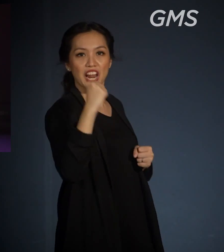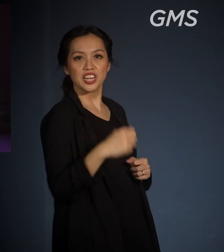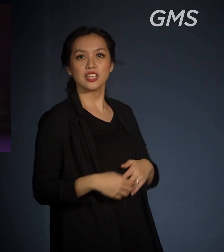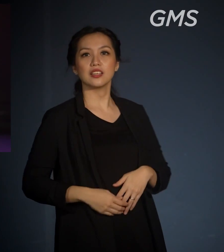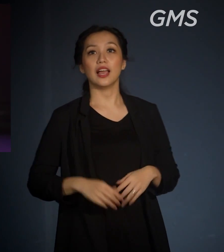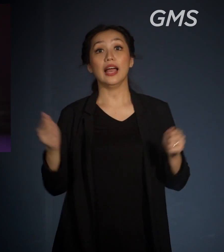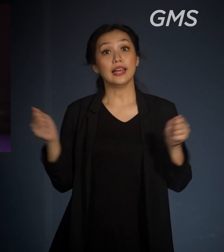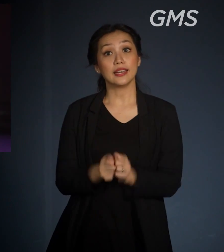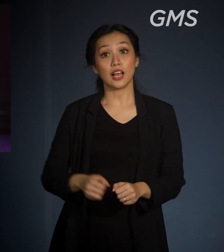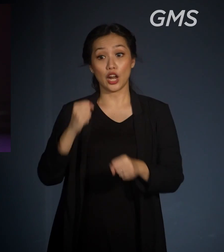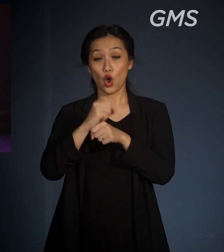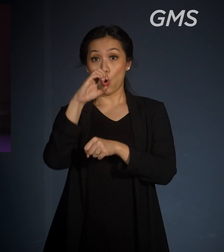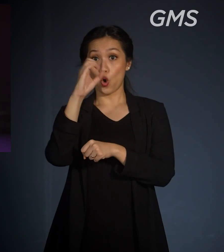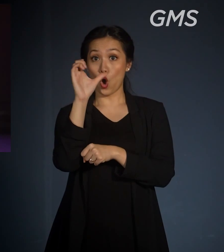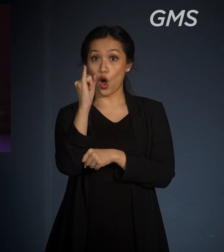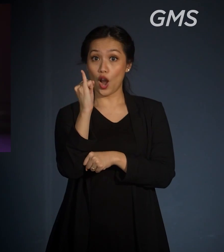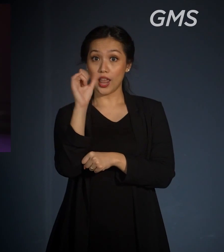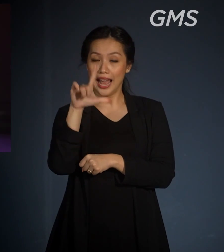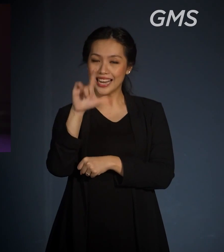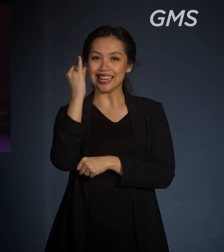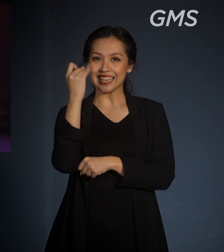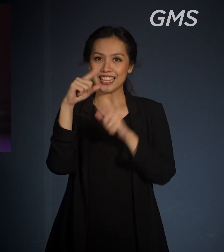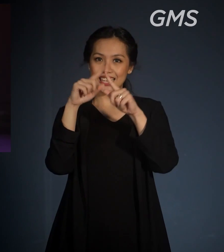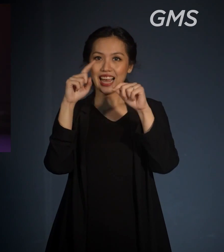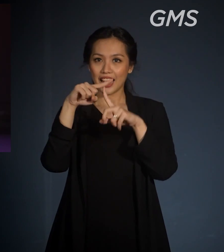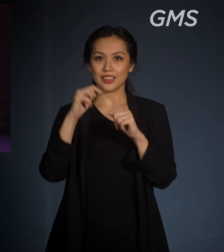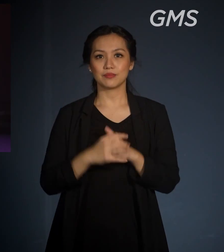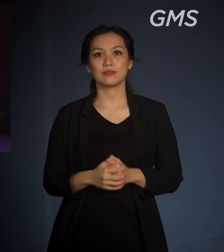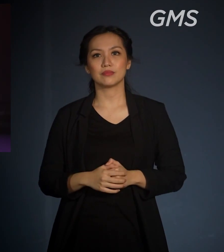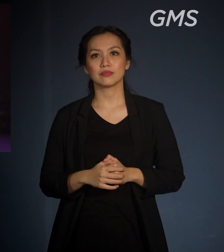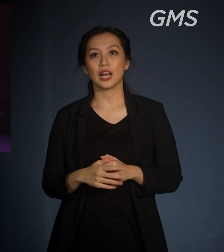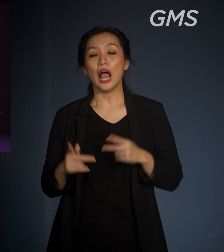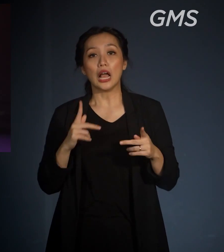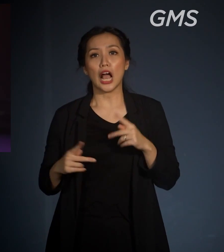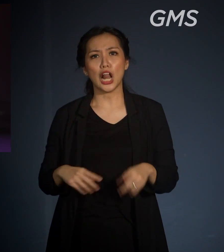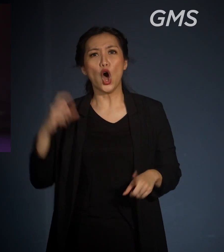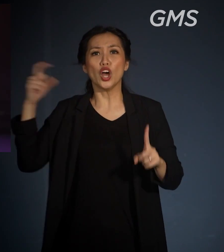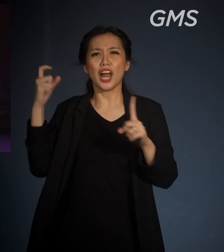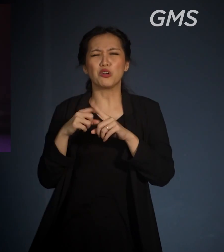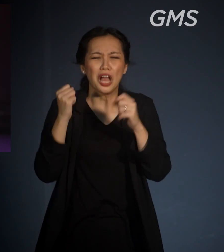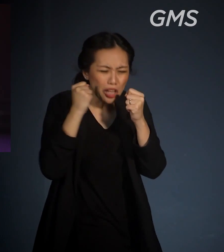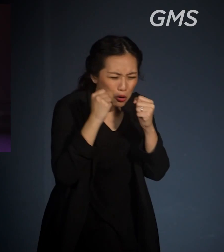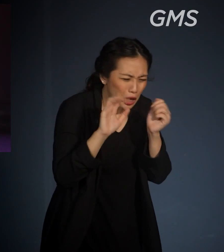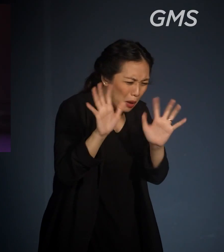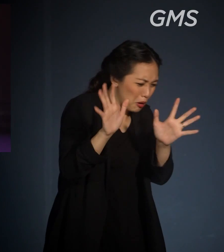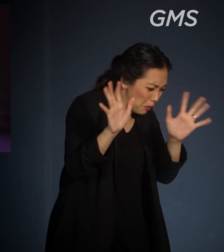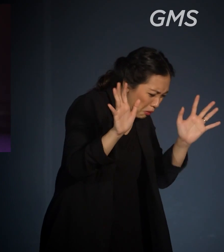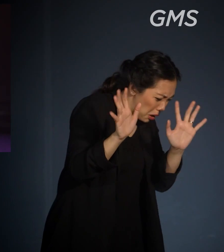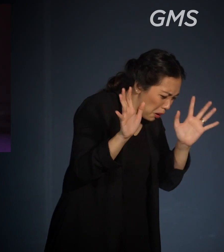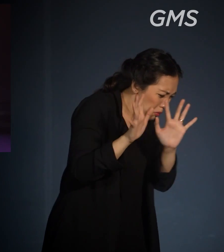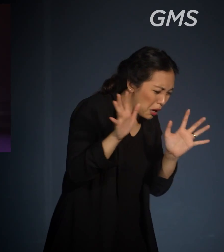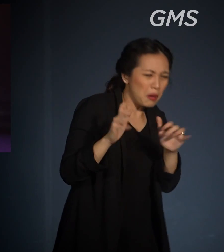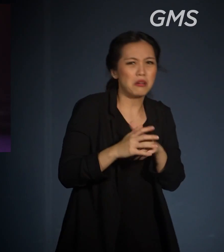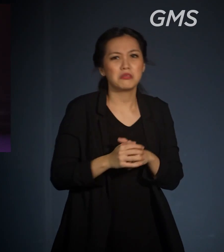sama Goliat. Kalau Daud itu punya mentalitas menghindari tantangan, gak mau ketemu